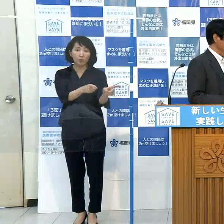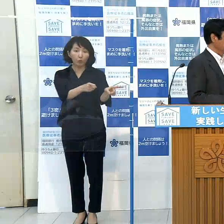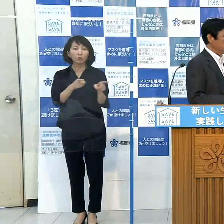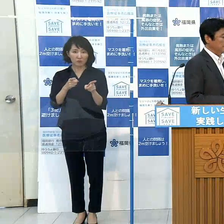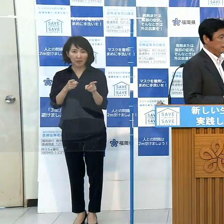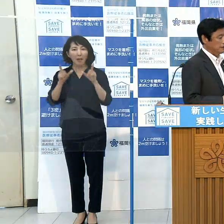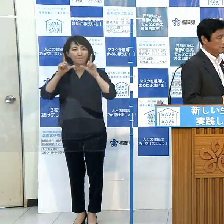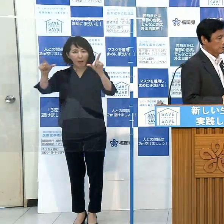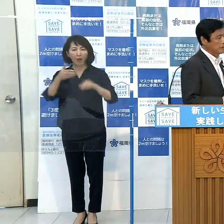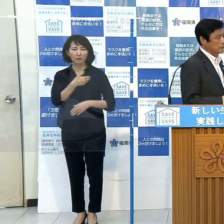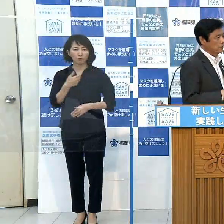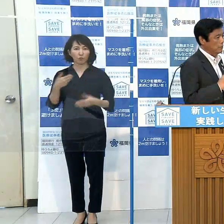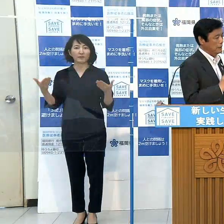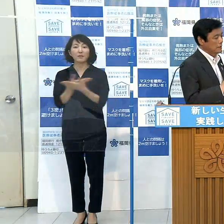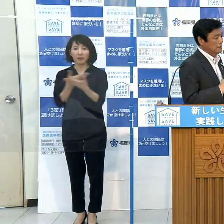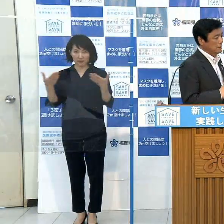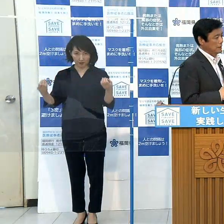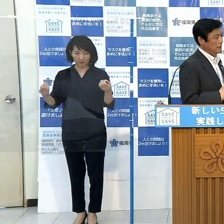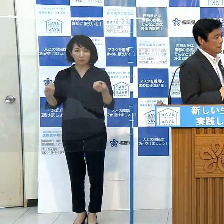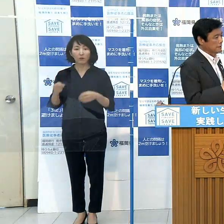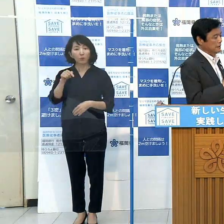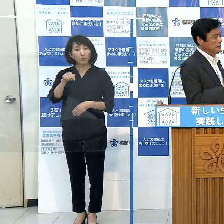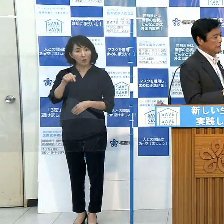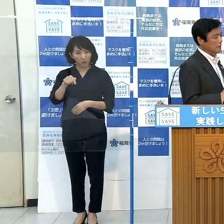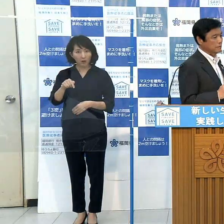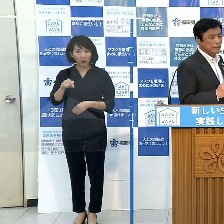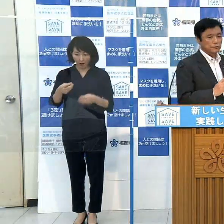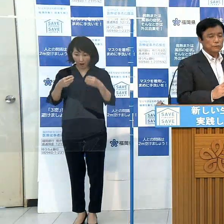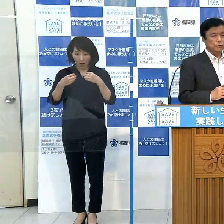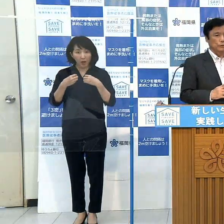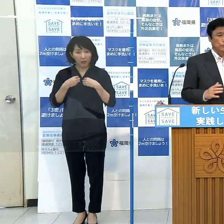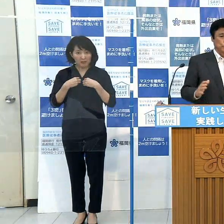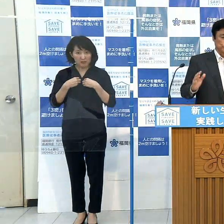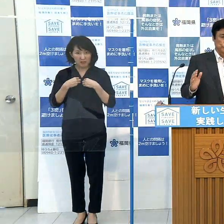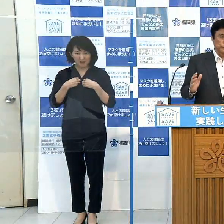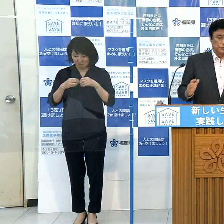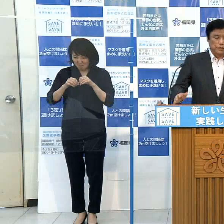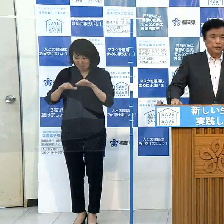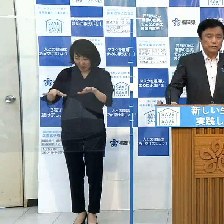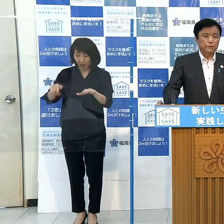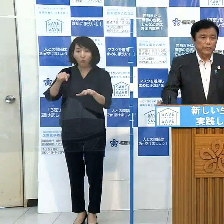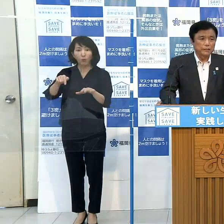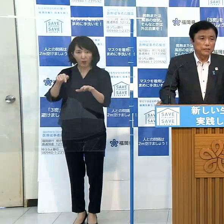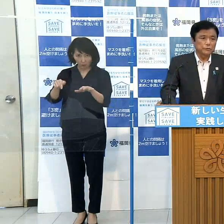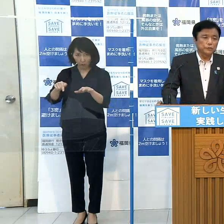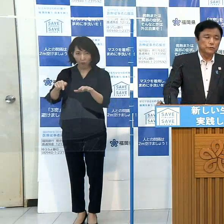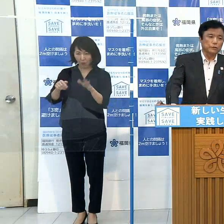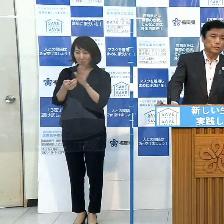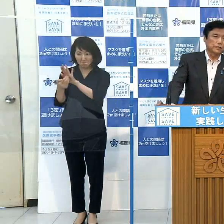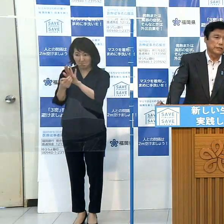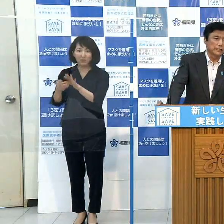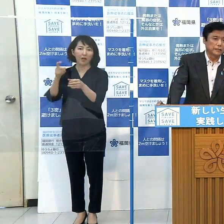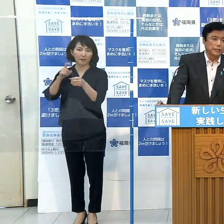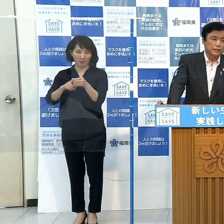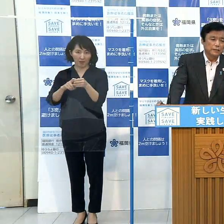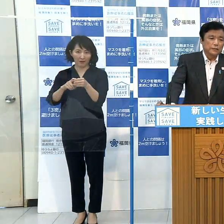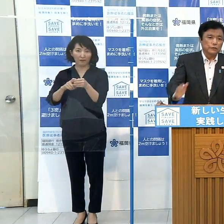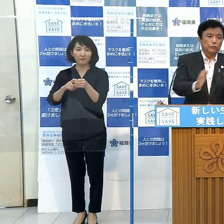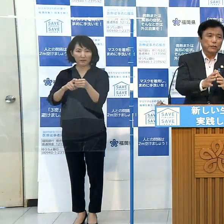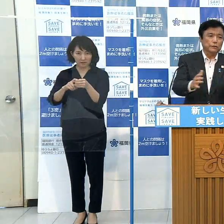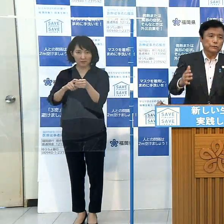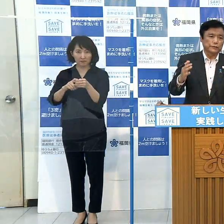るようになったわけであります。これは感染が拡大するのを防止をする、つまり疫学調査をしっかりや